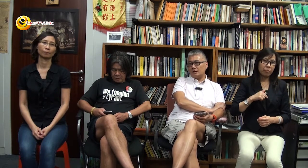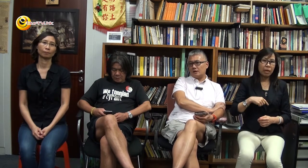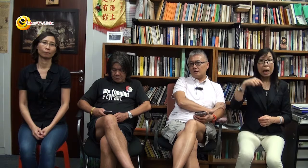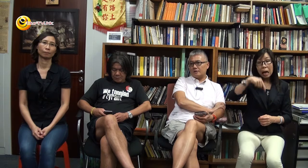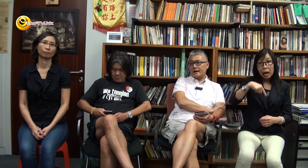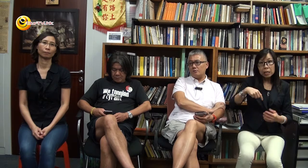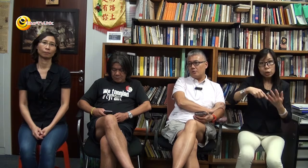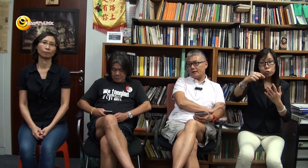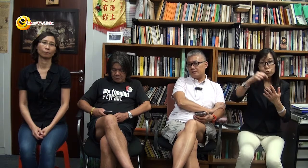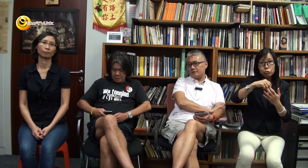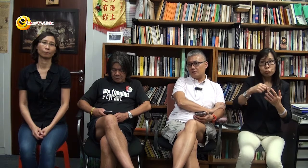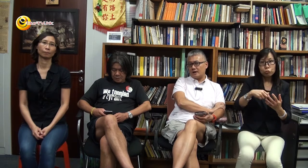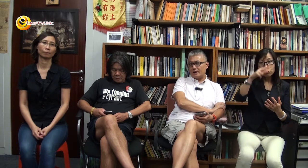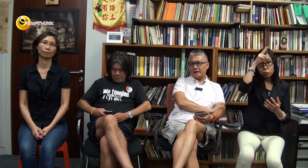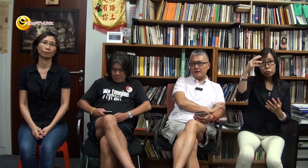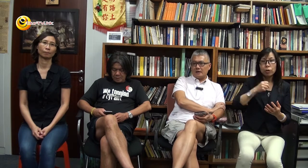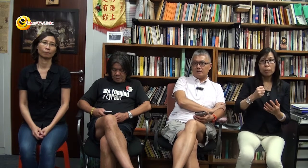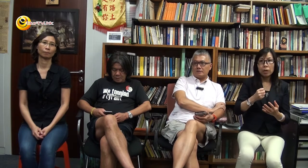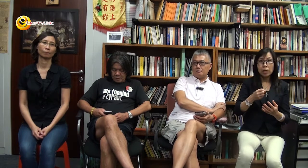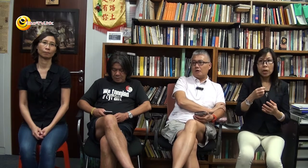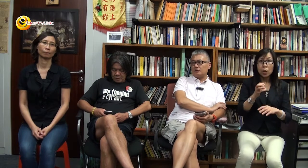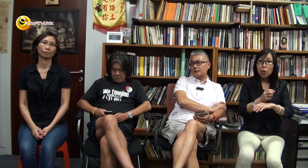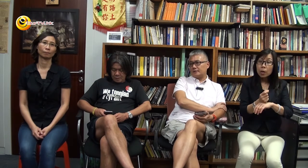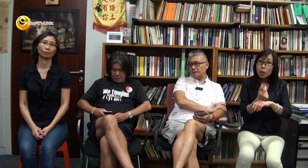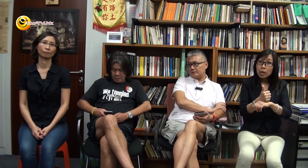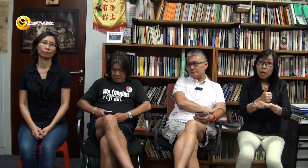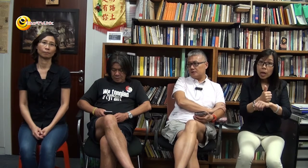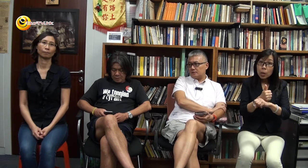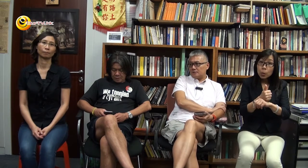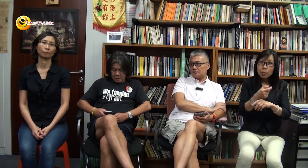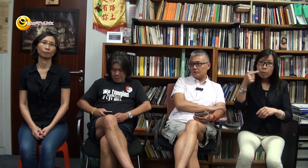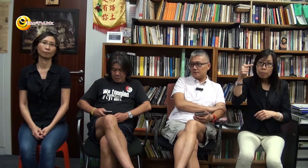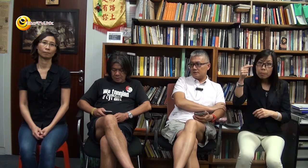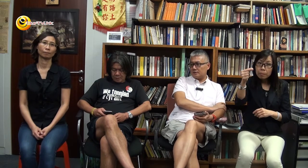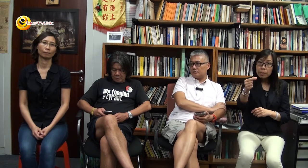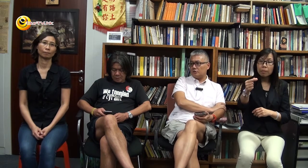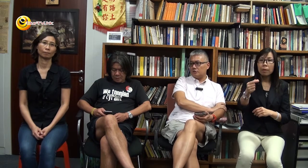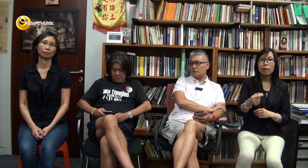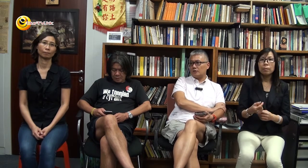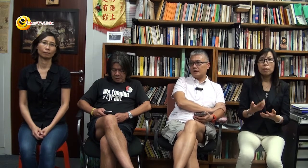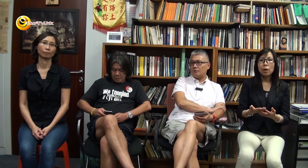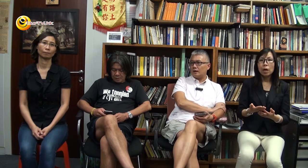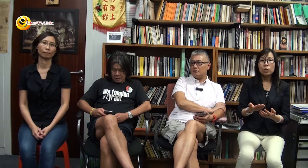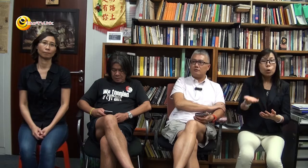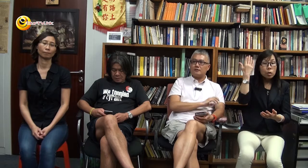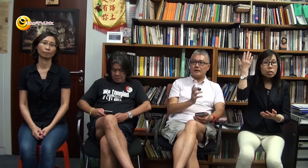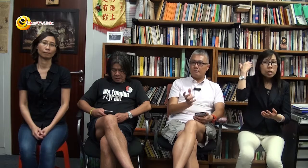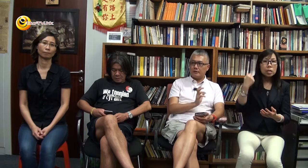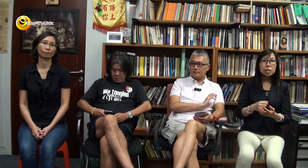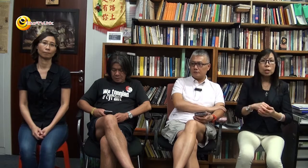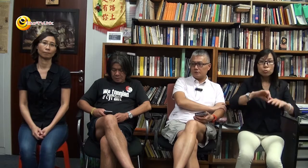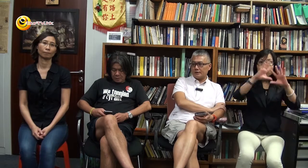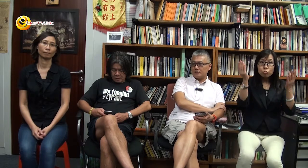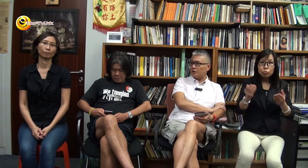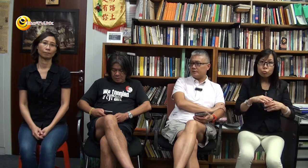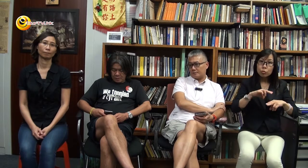候咧，佢個機會會又細咗啊！又或者唔好話選特首啦，甚至再之前亦都傳過就係話梁振英係唔